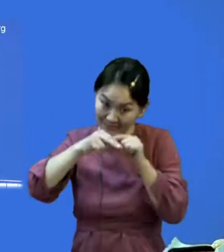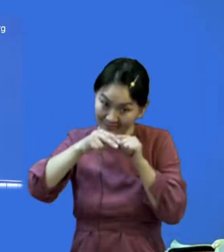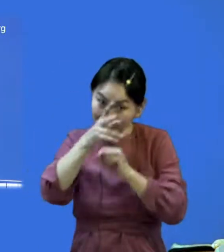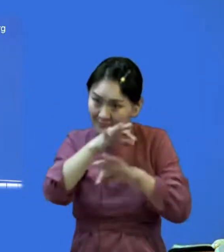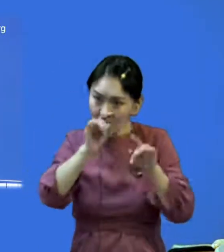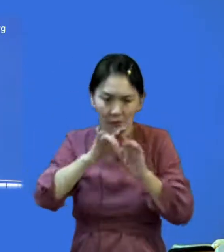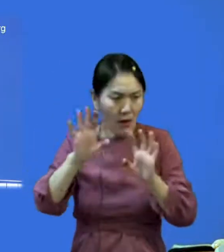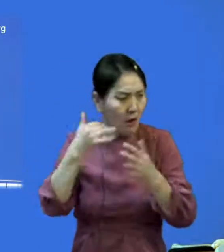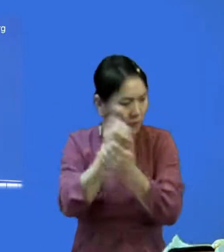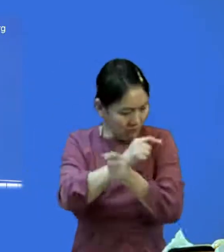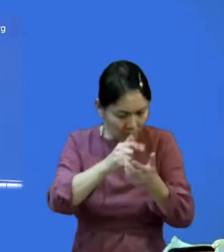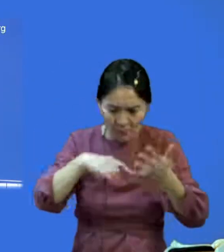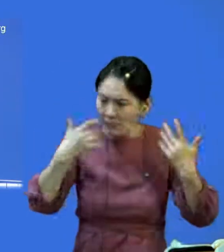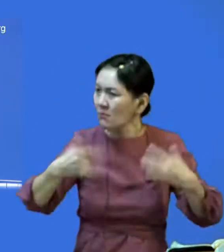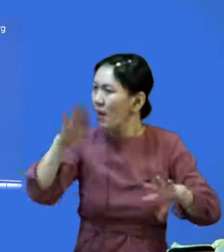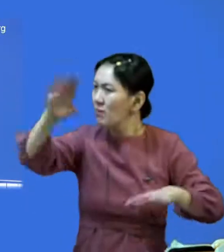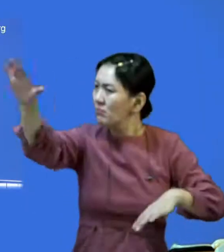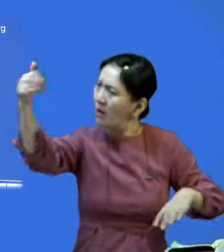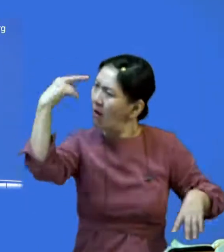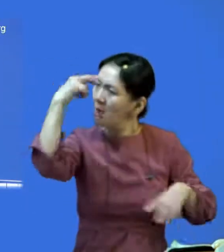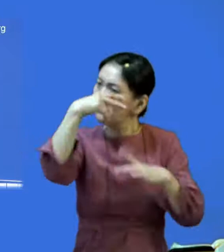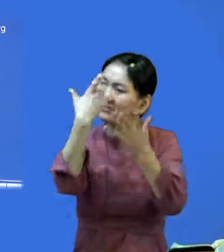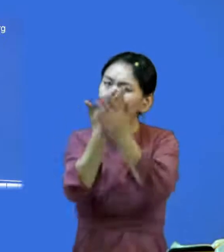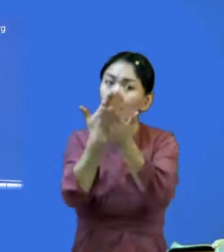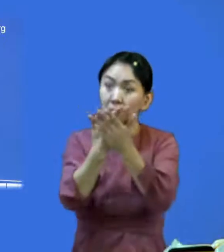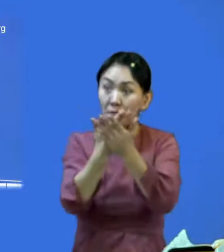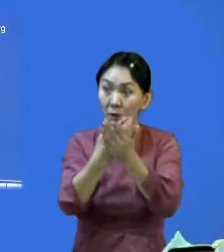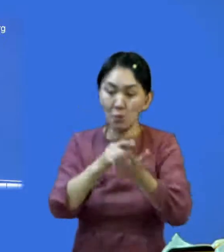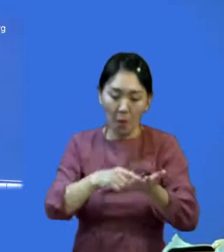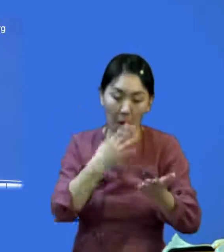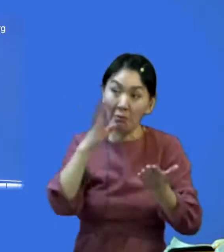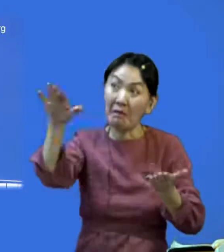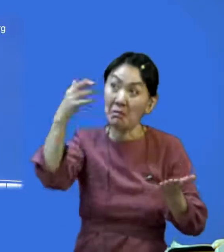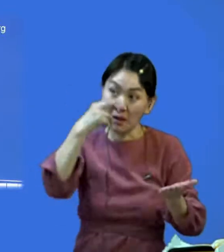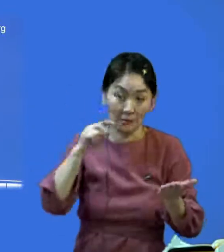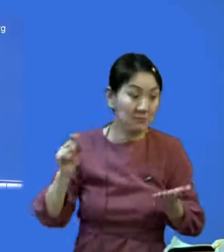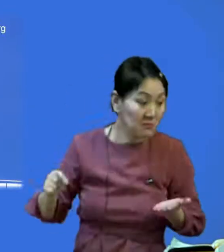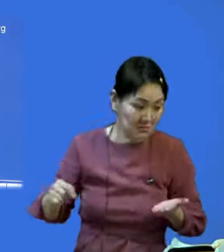Бид үхэнд өгсөн тэр гайхалтай хайр ямар байдгийг хараач гэж.